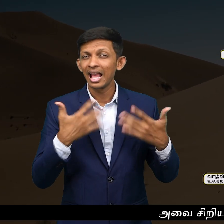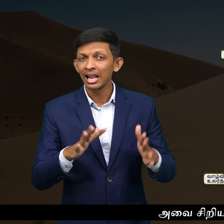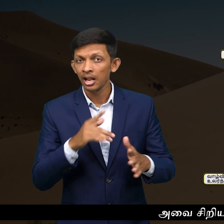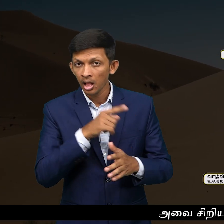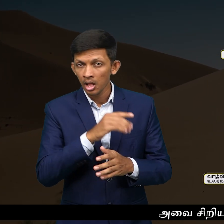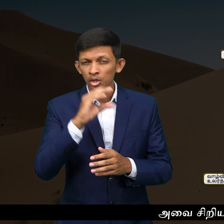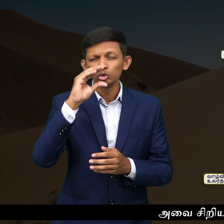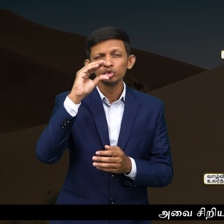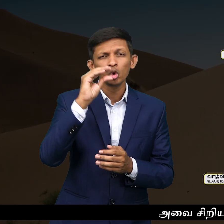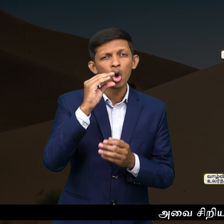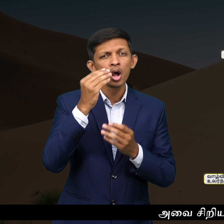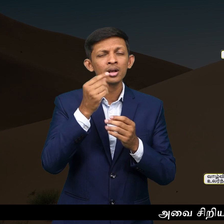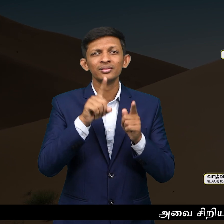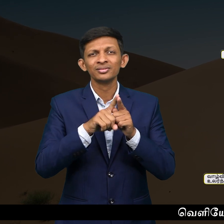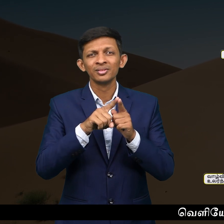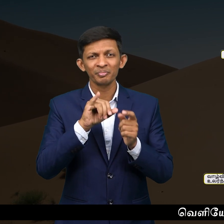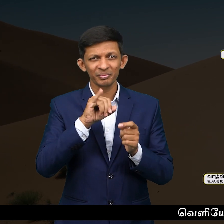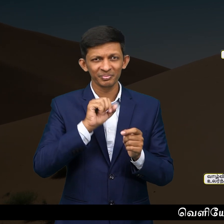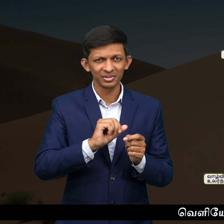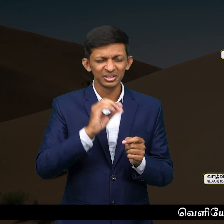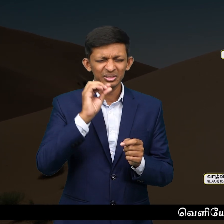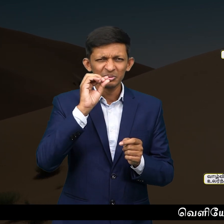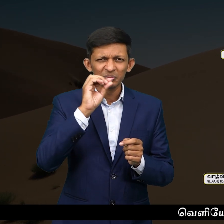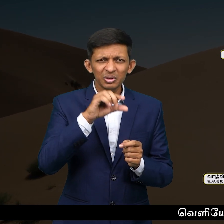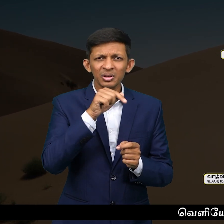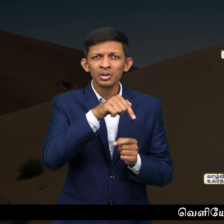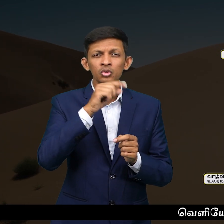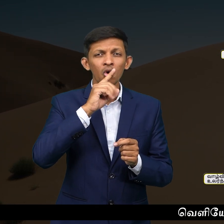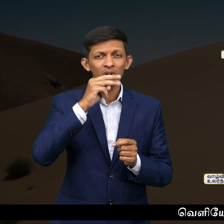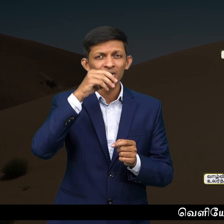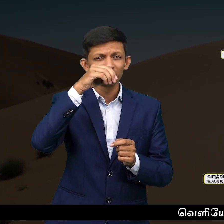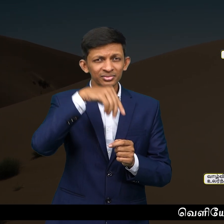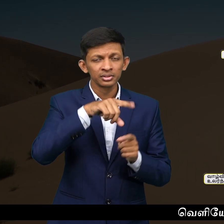அவை சிறிய அளவு சிறுநீரை வெளியேற்றுகின்றன.